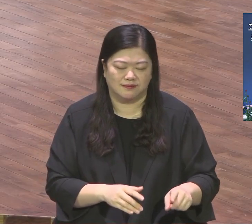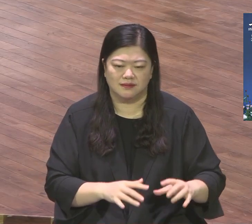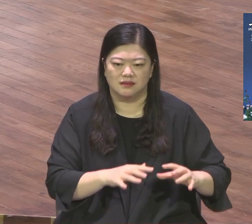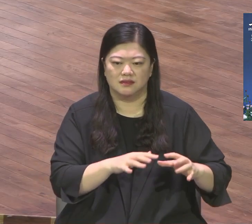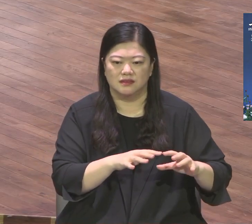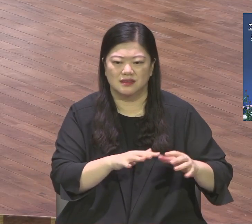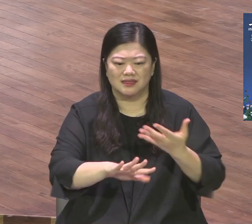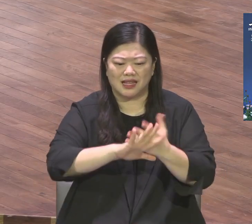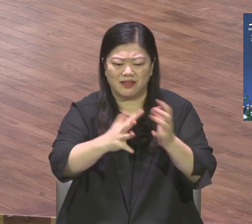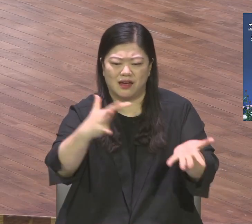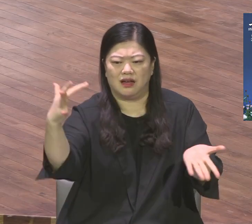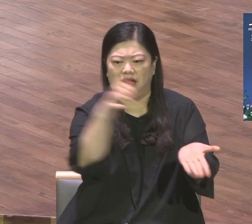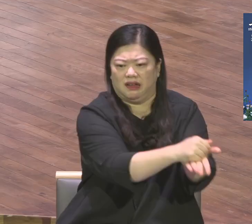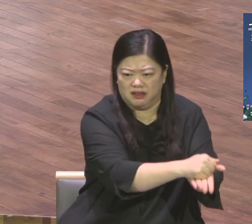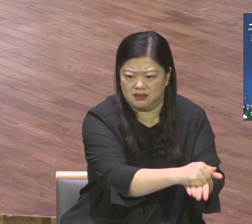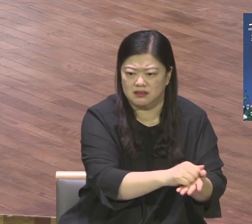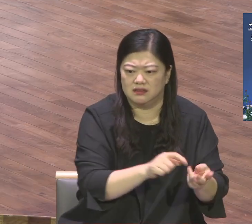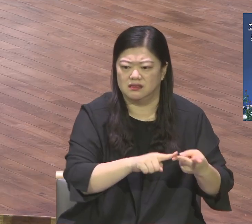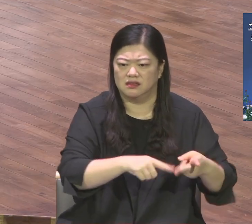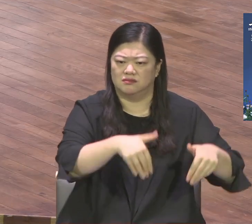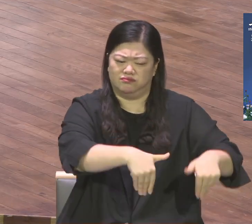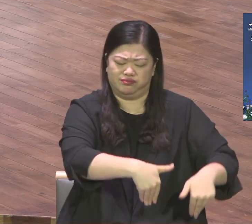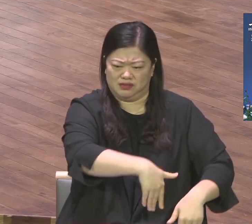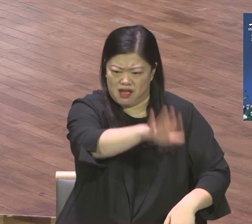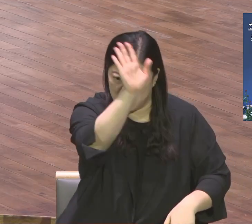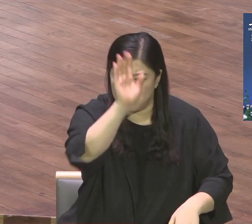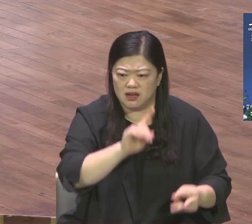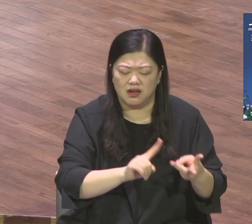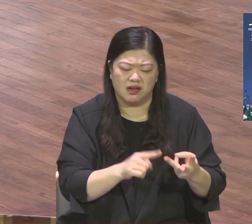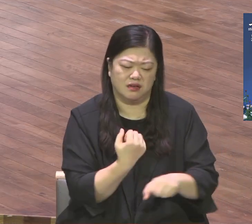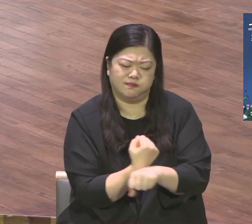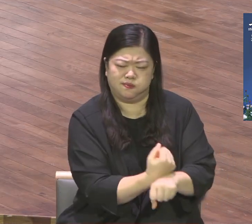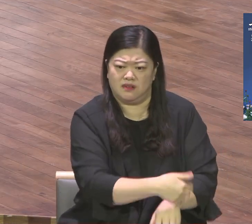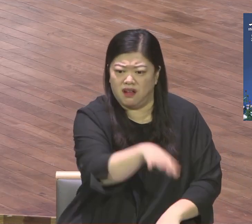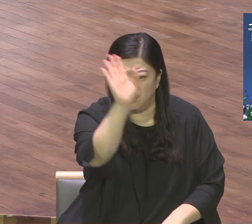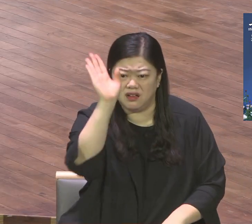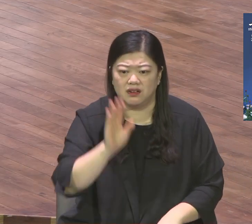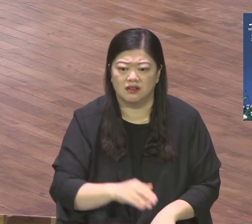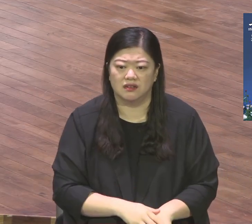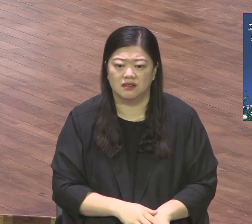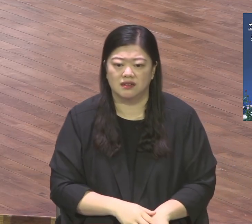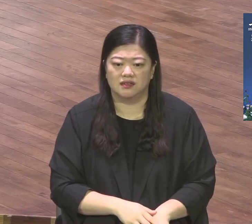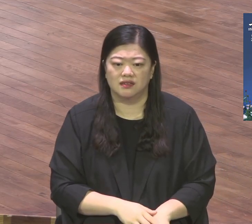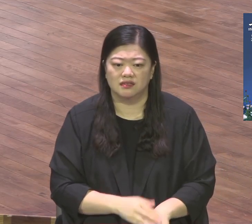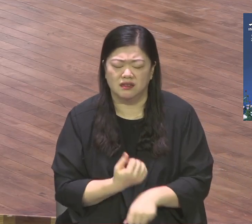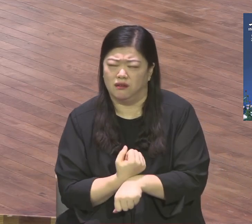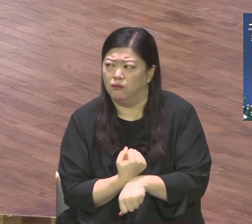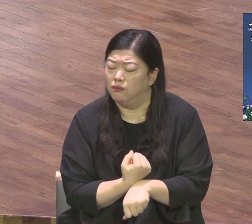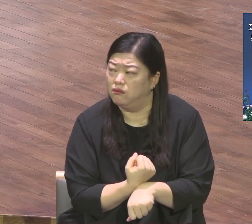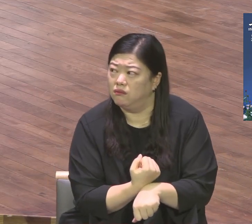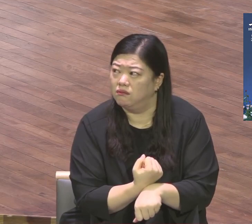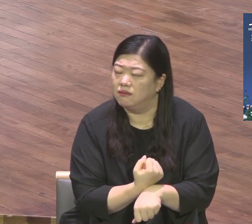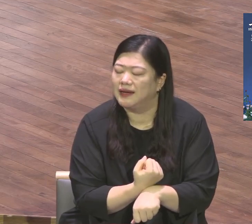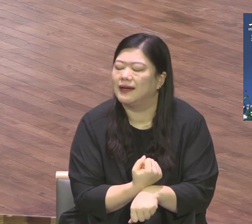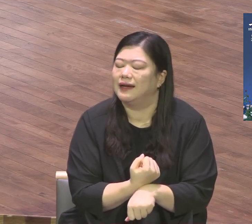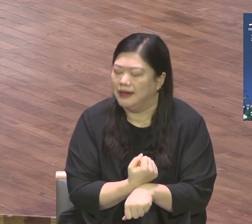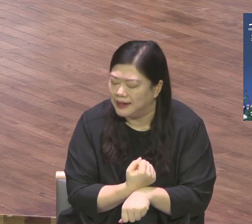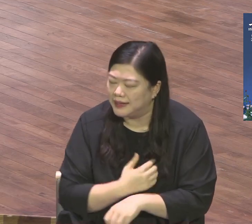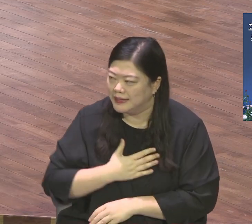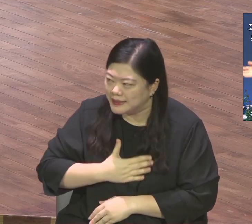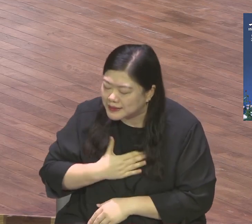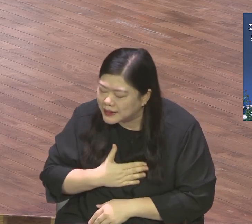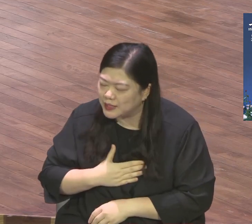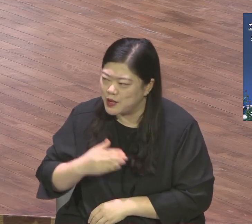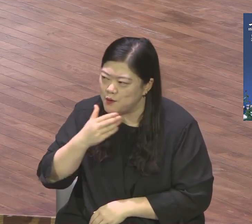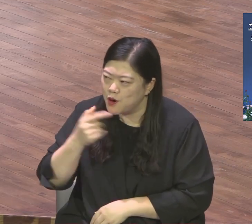얼마나 비참합니까? 그거 가서 하나님 말하는 거요. 하나님 방법은 그겁니다. 안 하면 노예로,